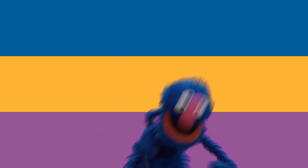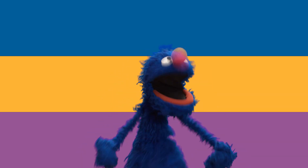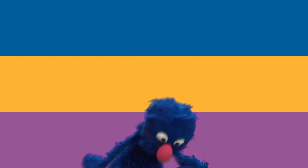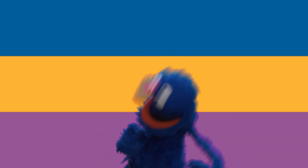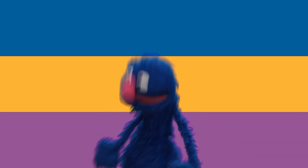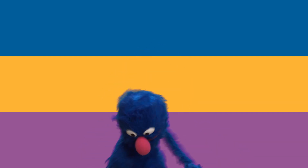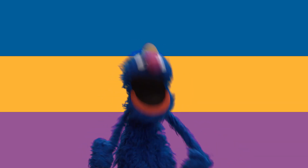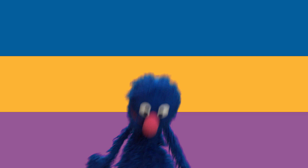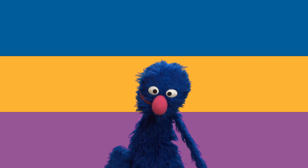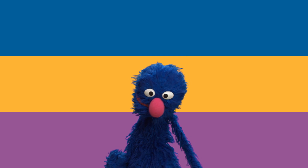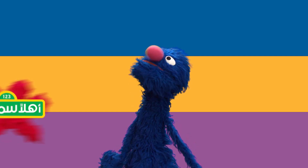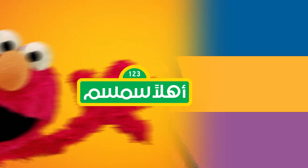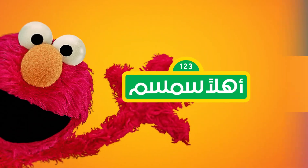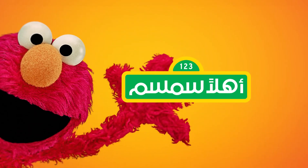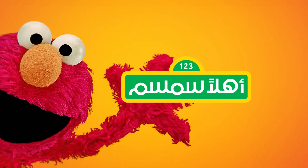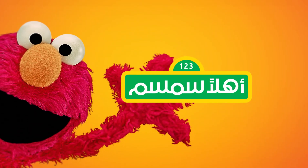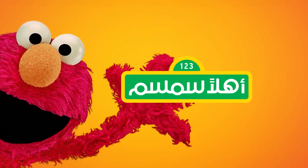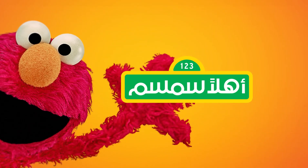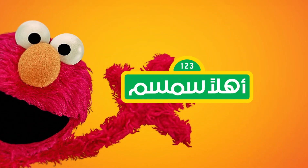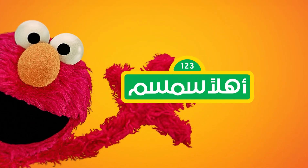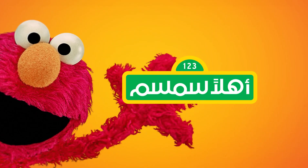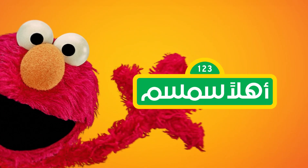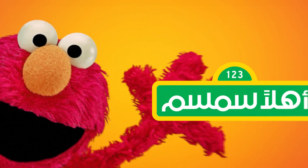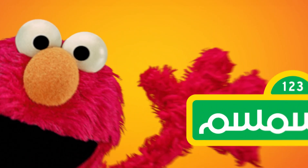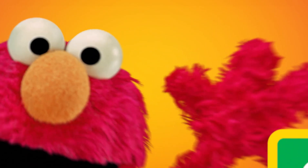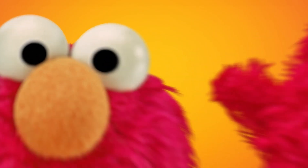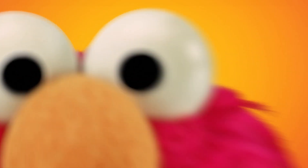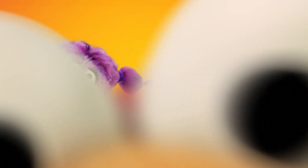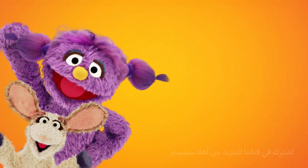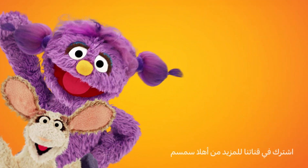بلغة الإشارة.